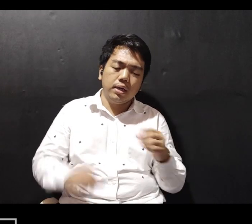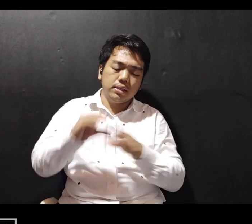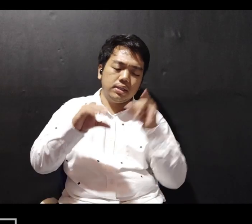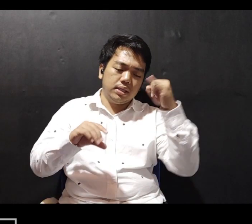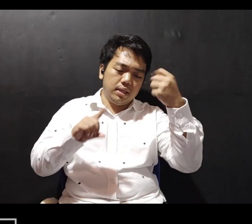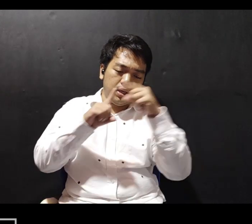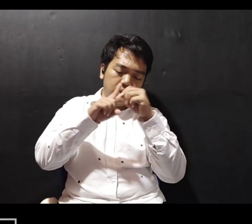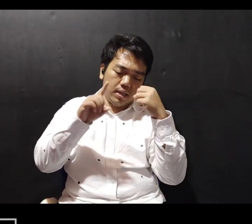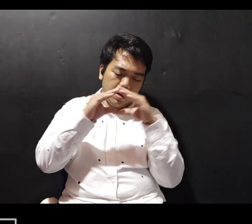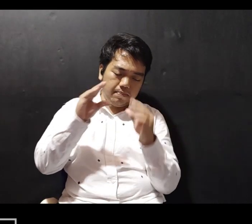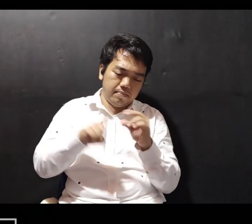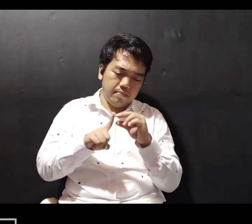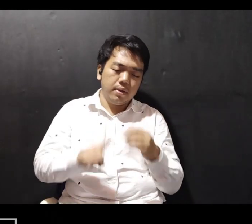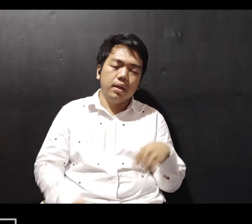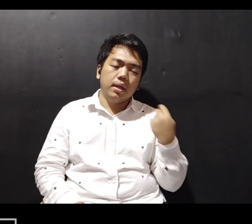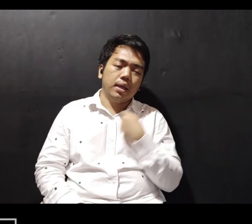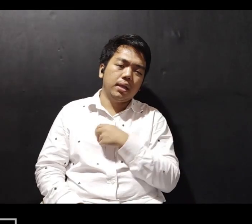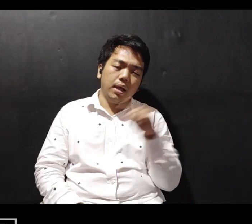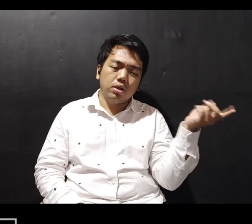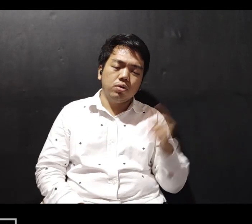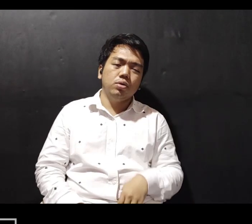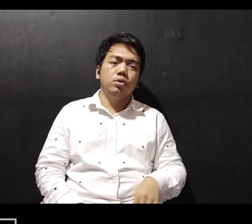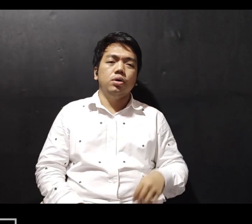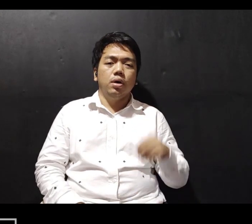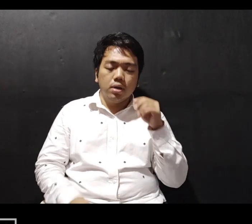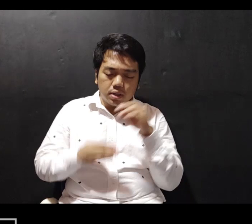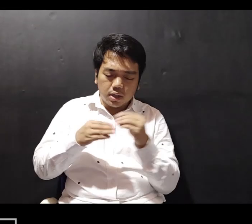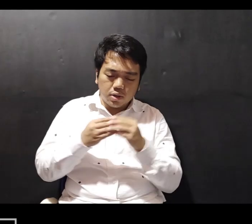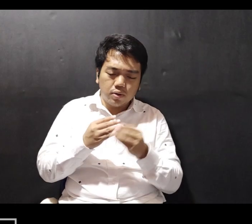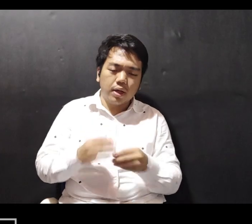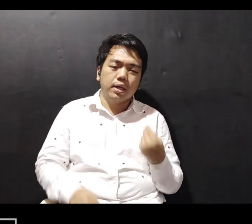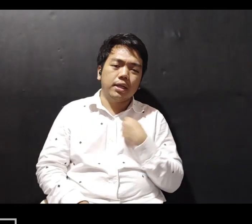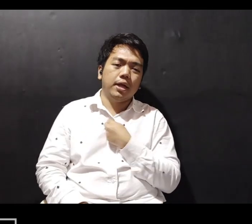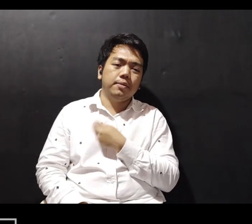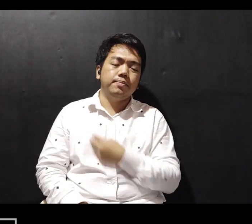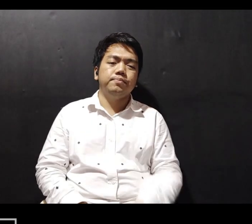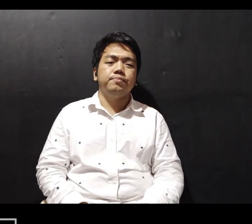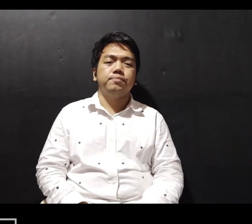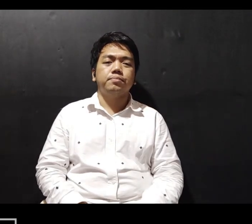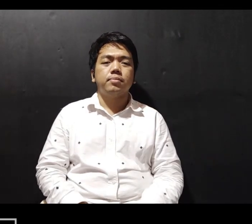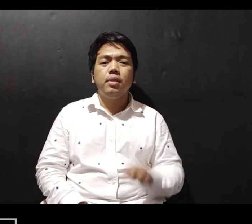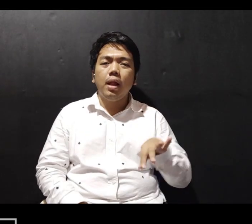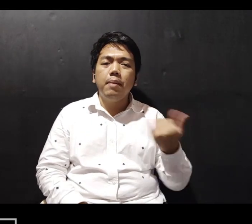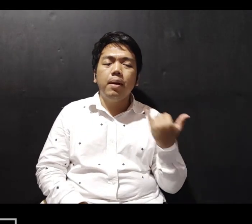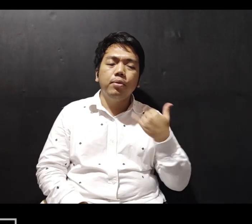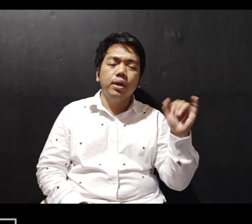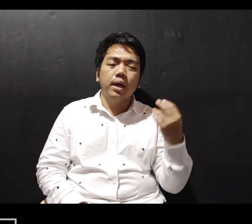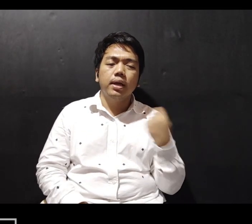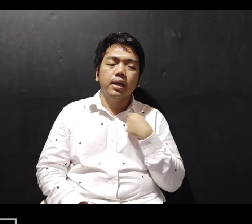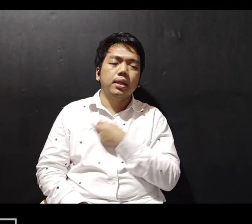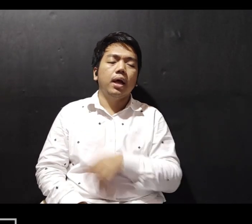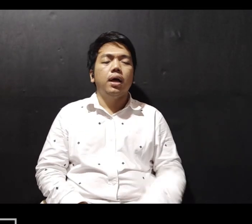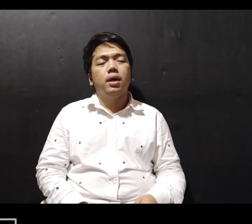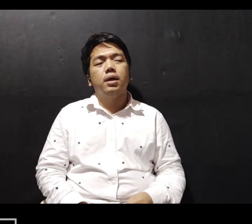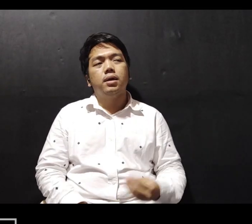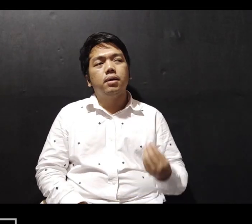kita. Oleh karena itu hari ini, Tuhan juga ingin ingatkan Anda, apapun yang kita sedang lewati penantian ini,